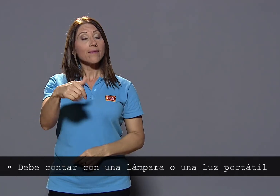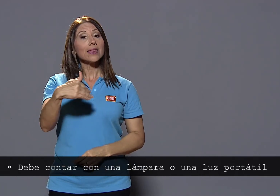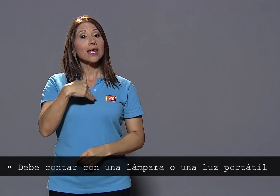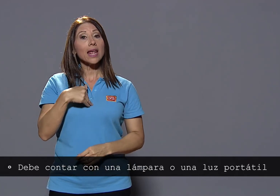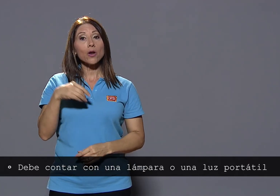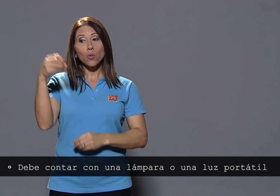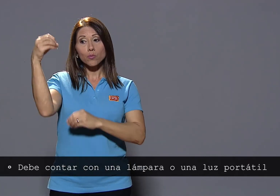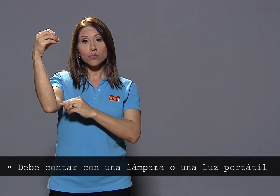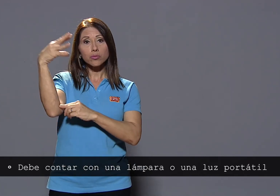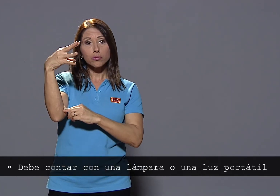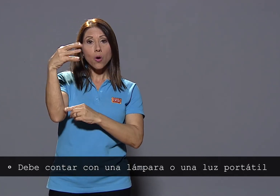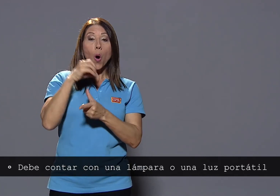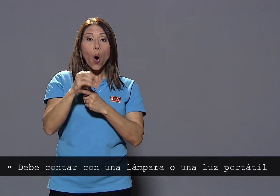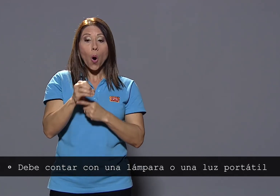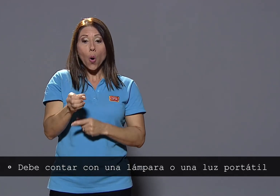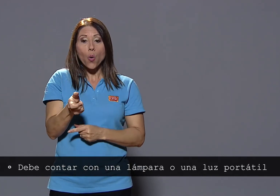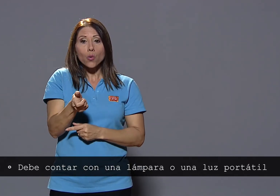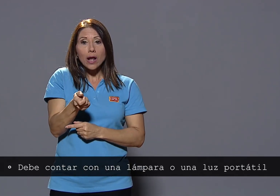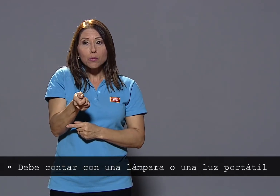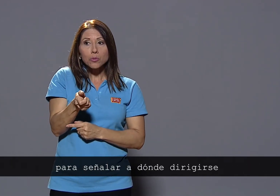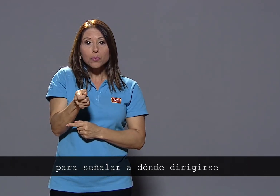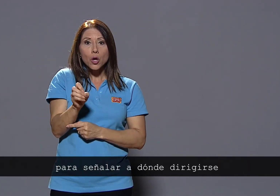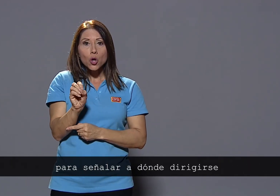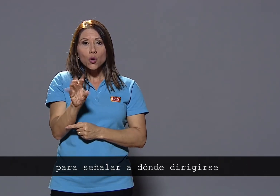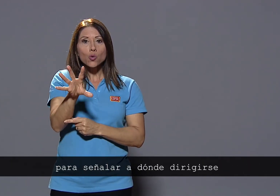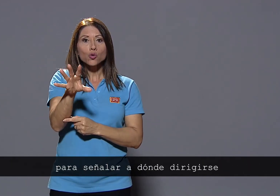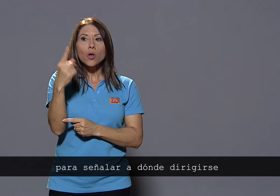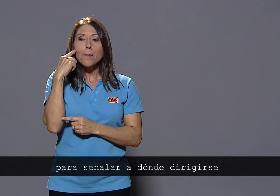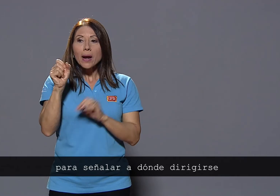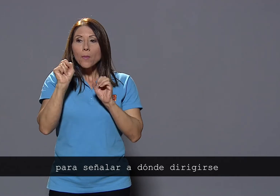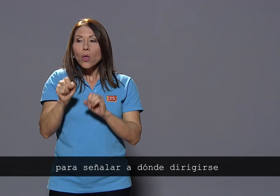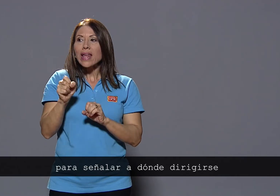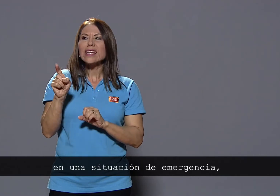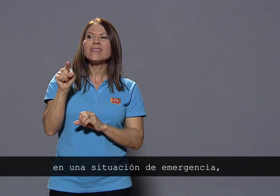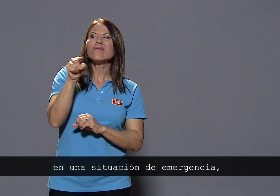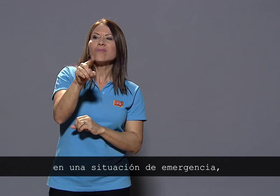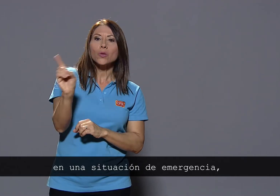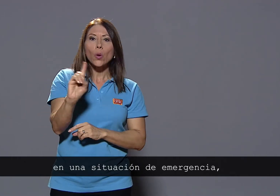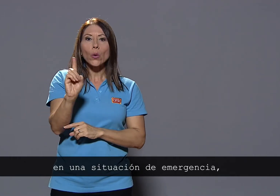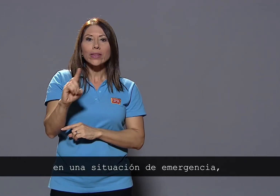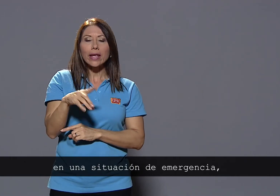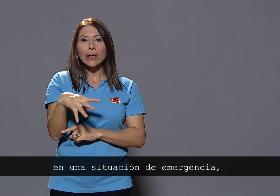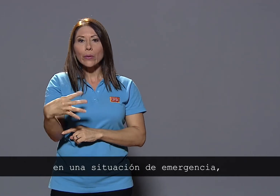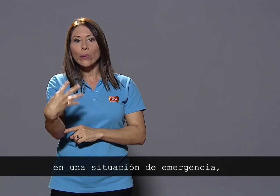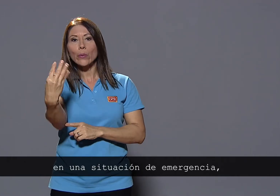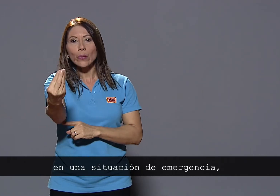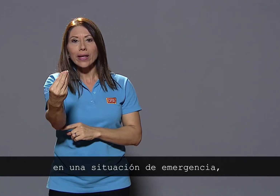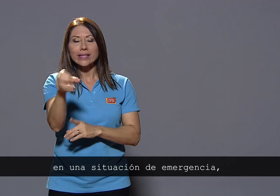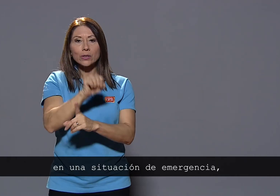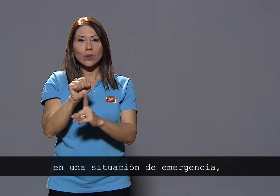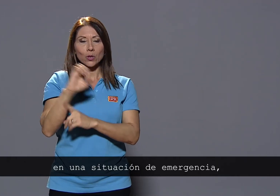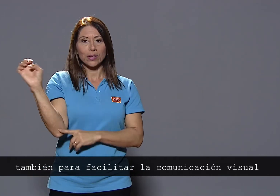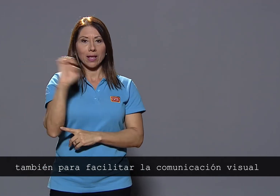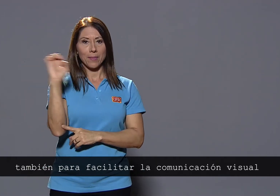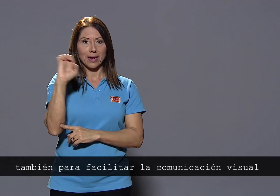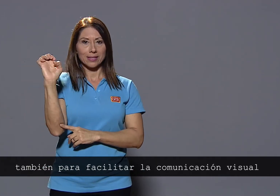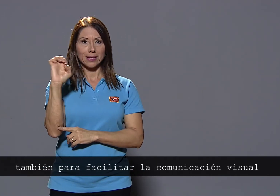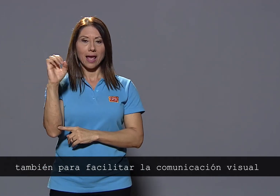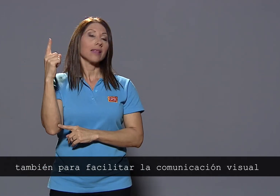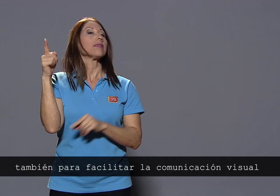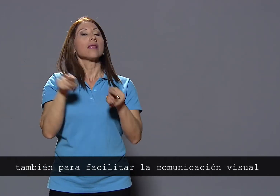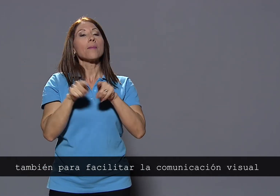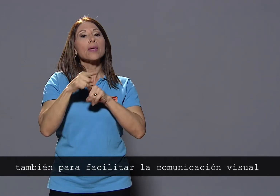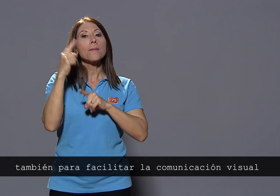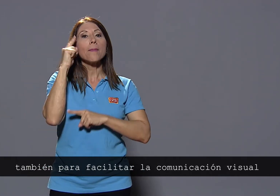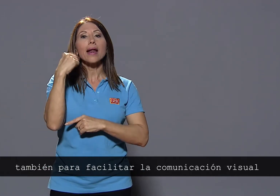Debe contar con una lámpara o una luz portátil para señalar a dónde dirigirse en una situación de emergencia. También